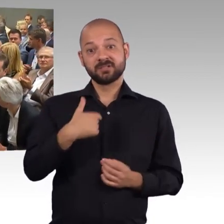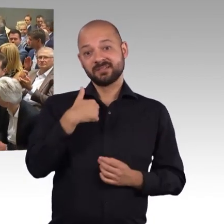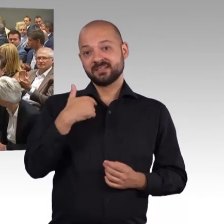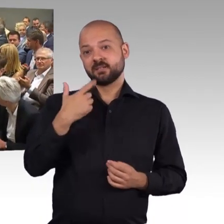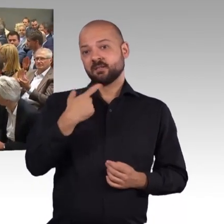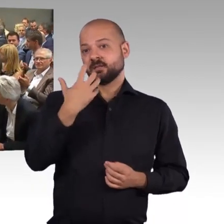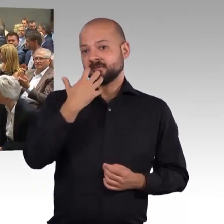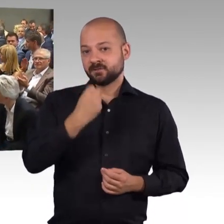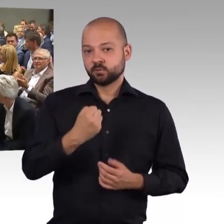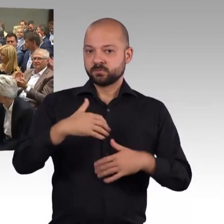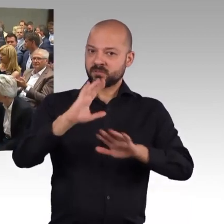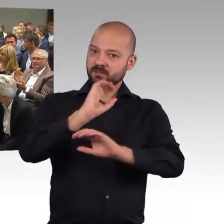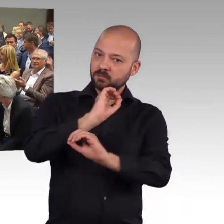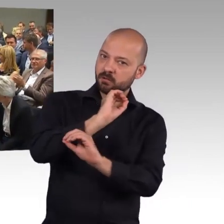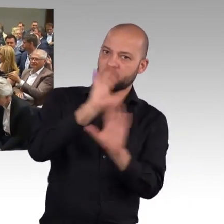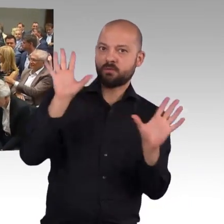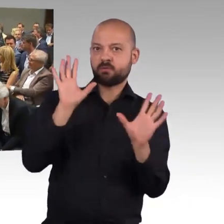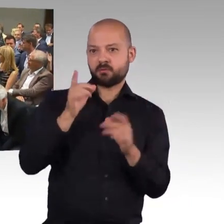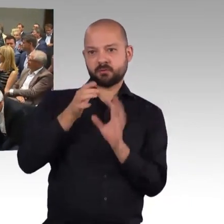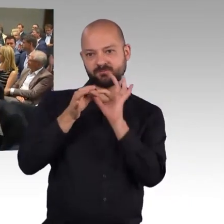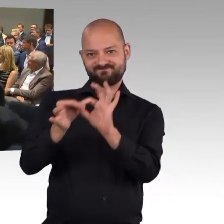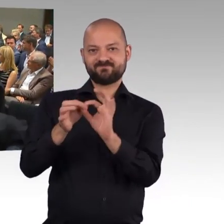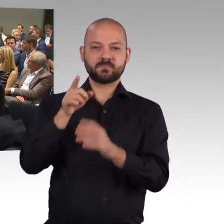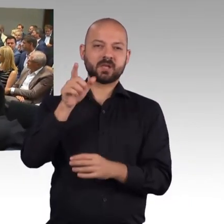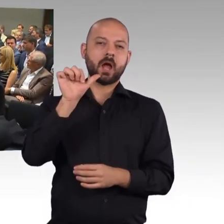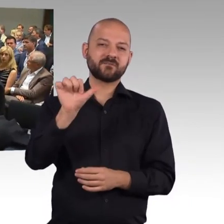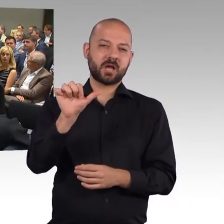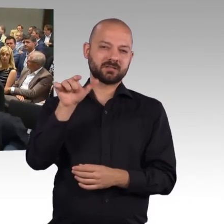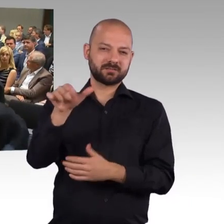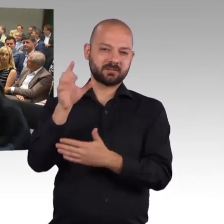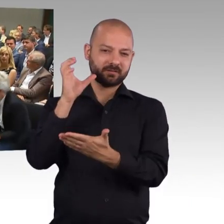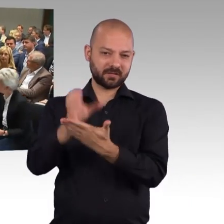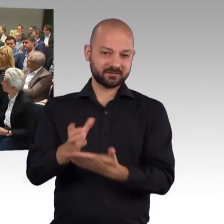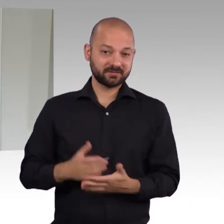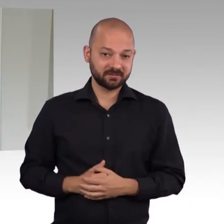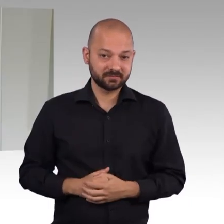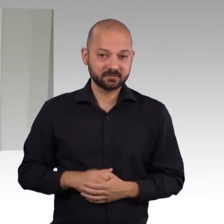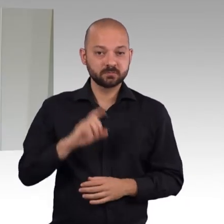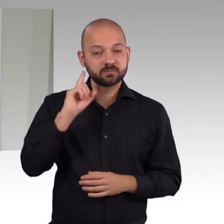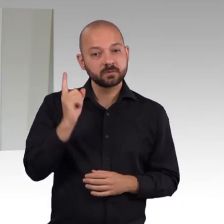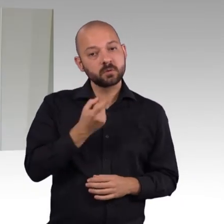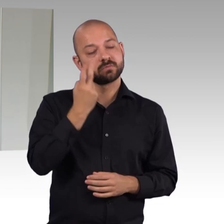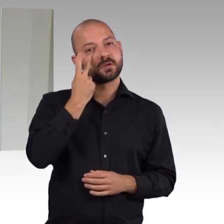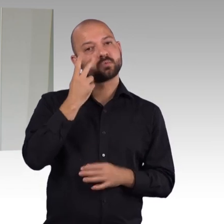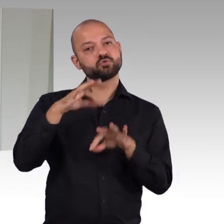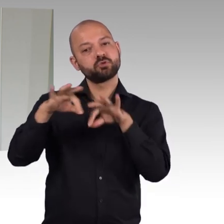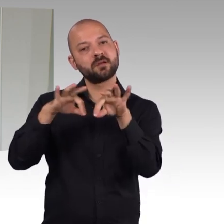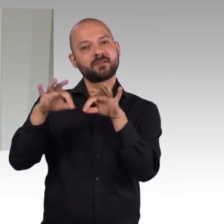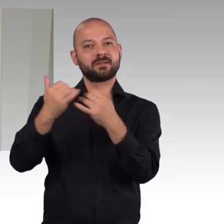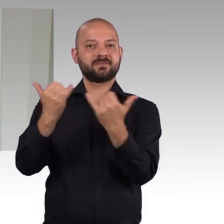Und zuletzt, Frau Kramp-Karrenbauer, wir trauen Ihnen Leadership zu, auch